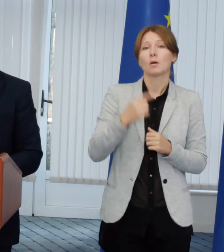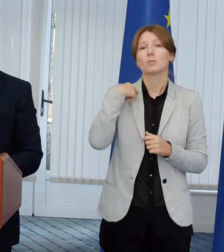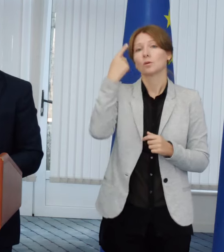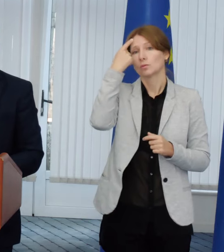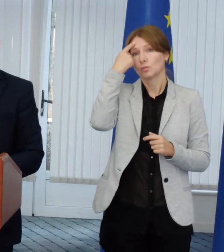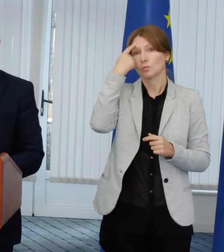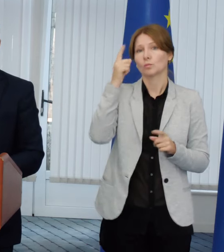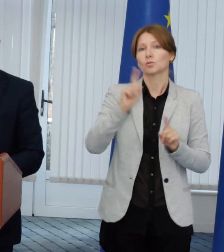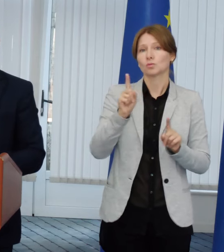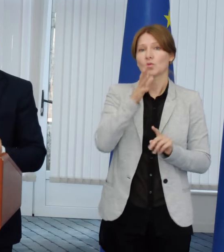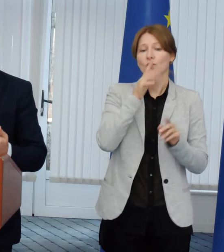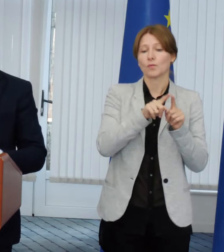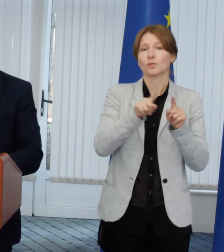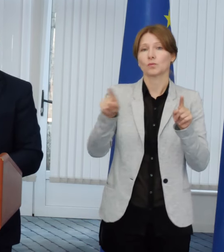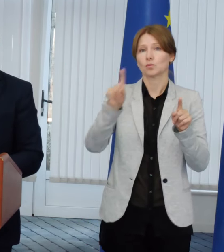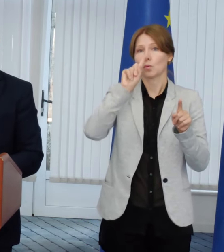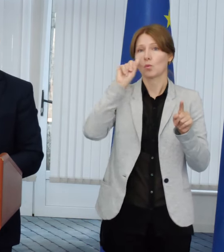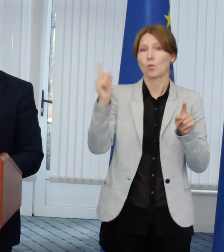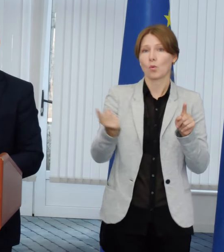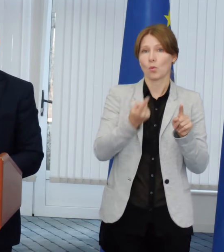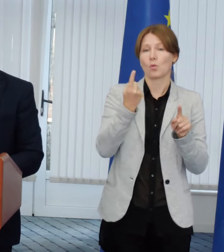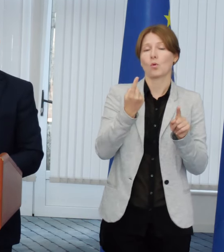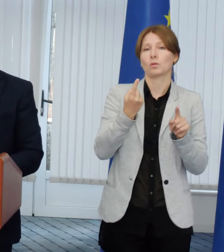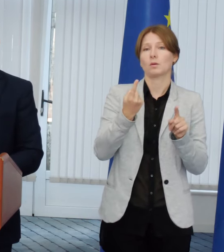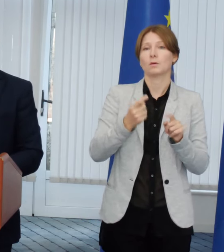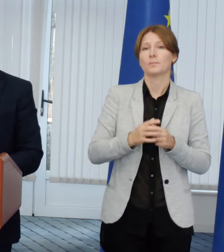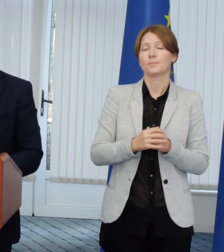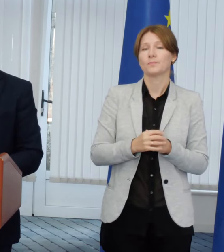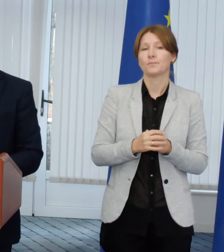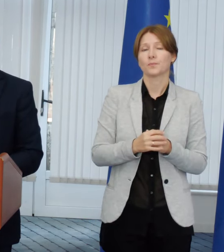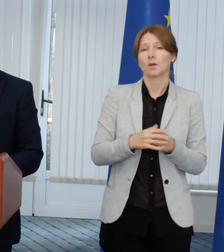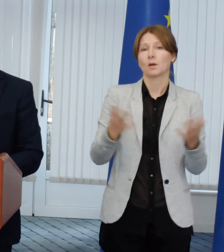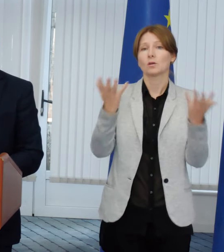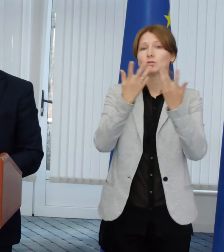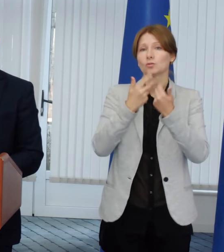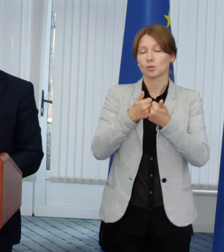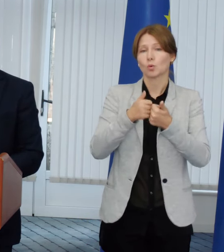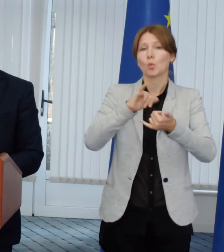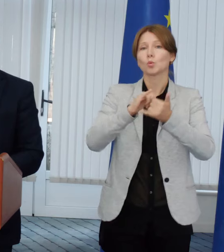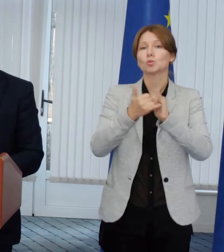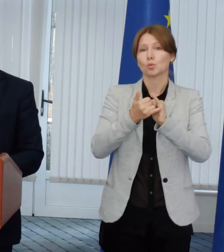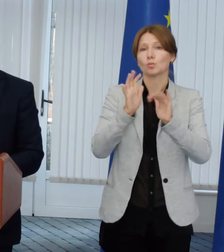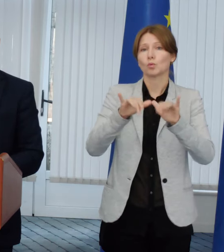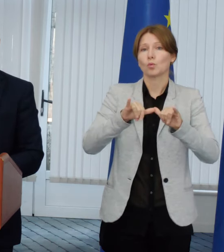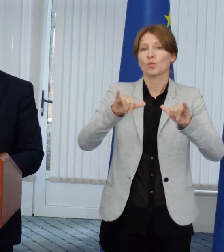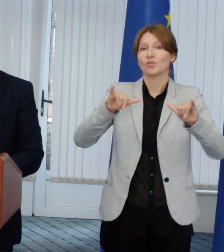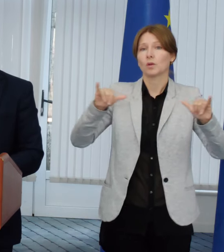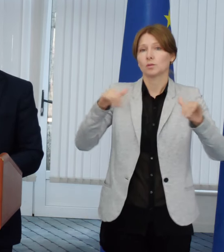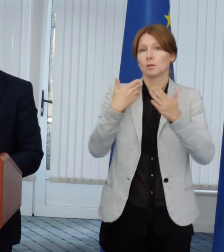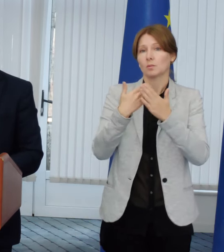de la implementarea acestor intervenții, numărul de servicii va crește cu